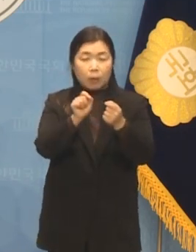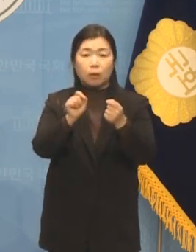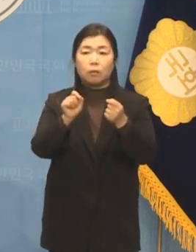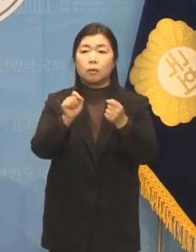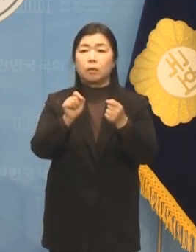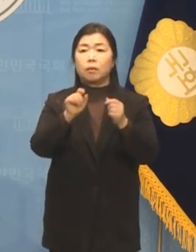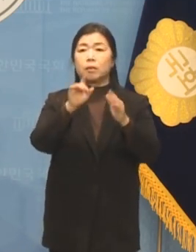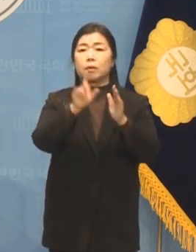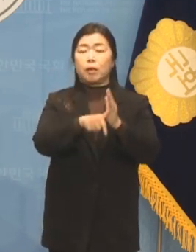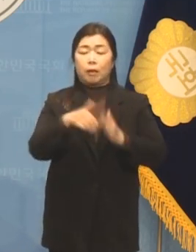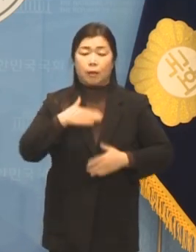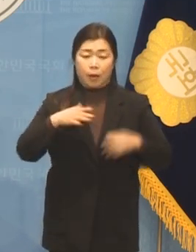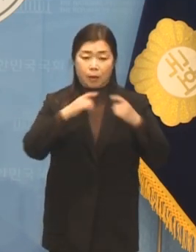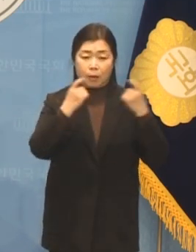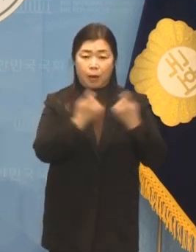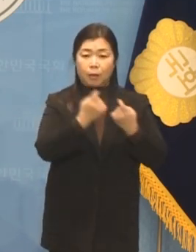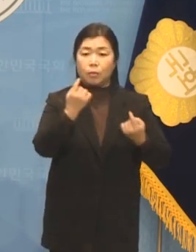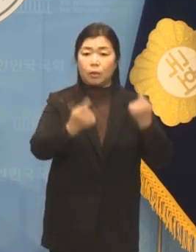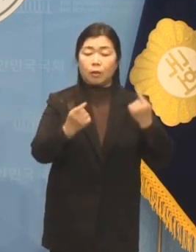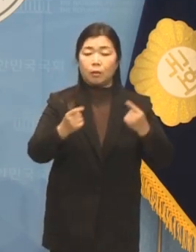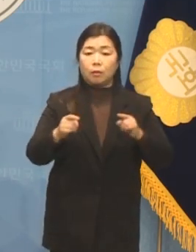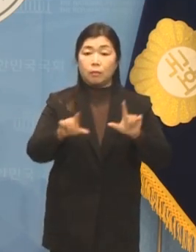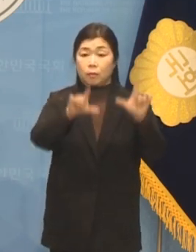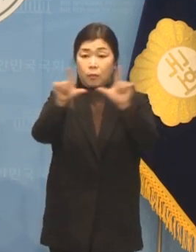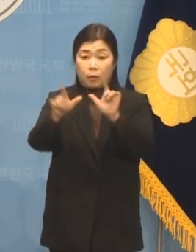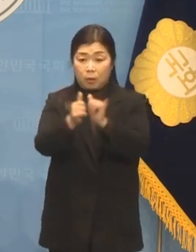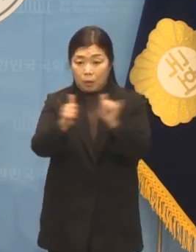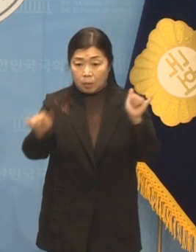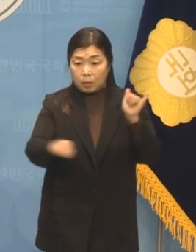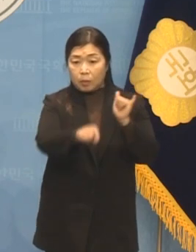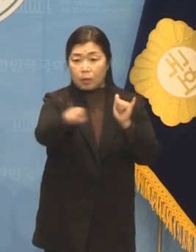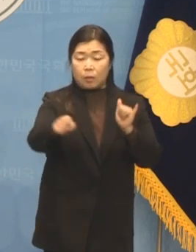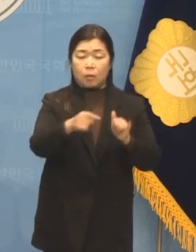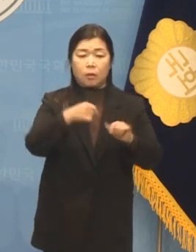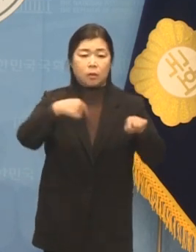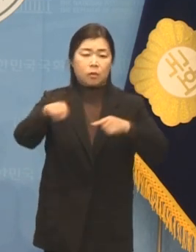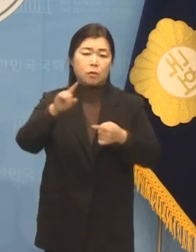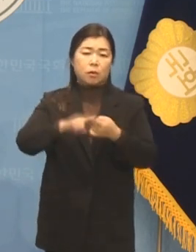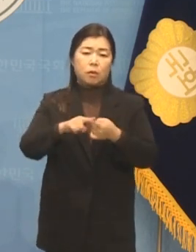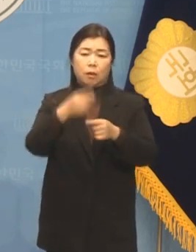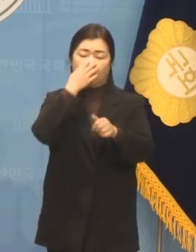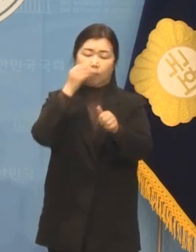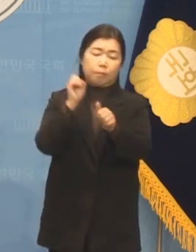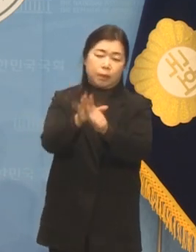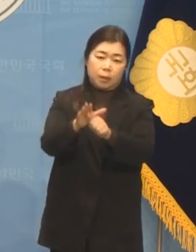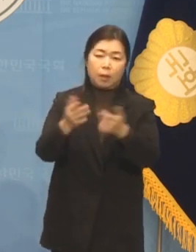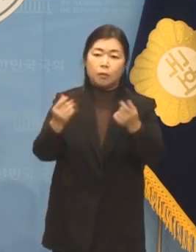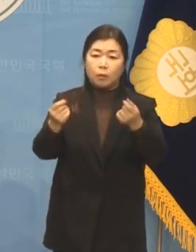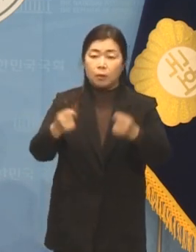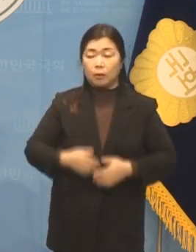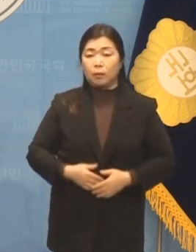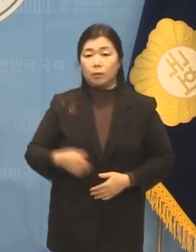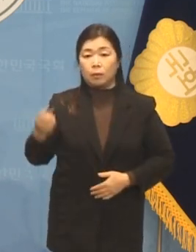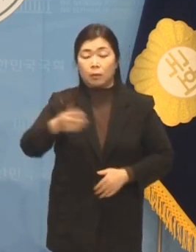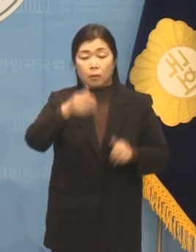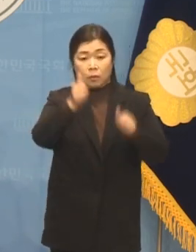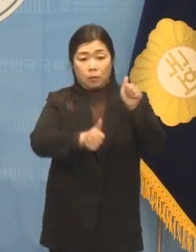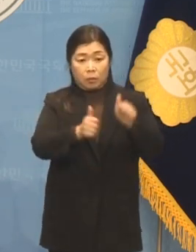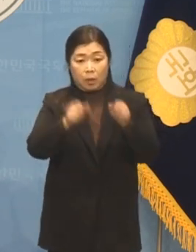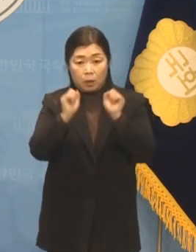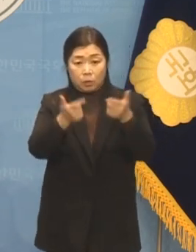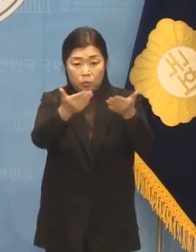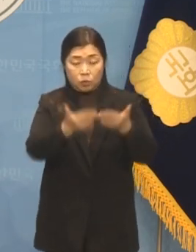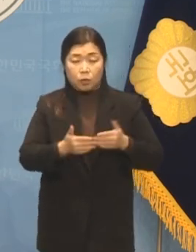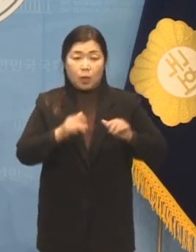개인이 아닌 지역 주민에 대한 정치적 모멸 행위이고 경선 기회조차 주지 않아 단수